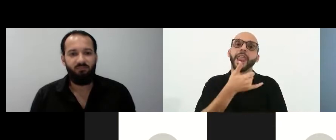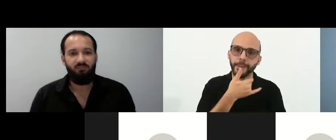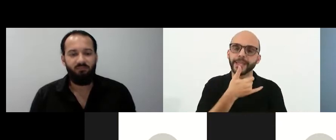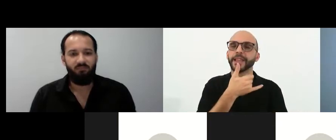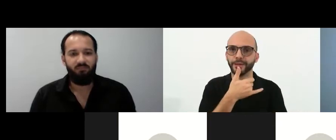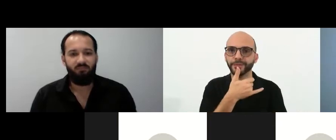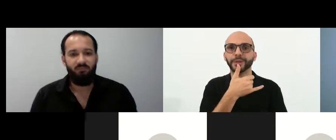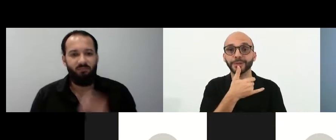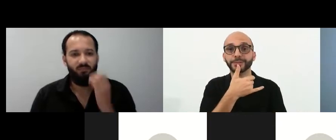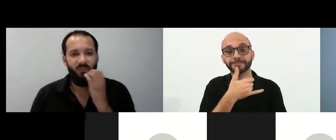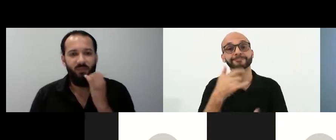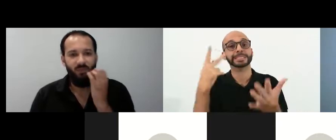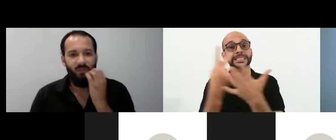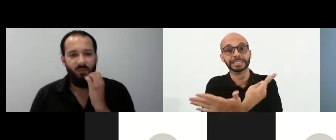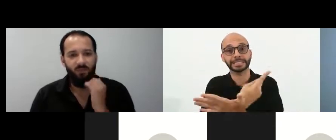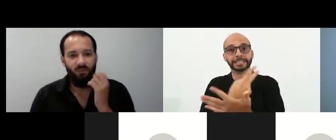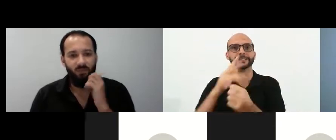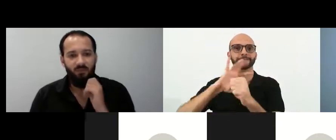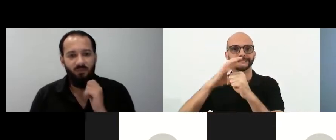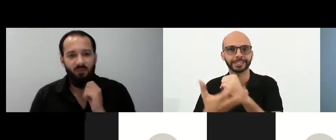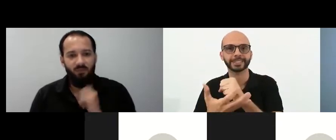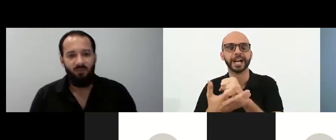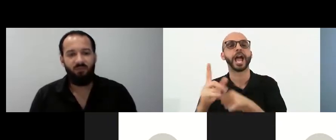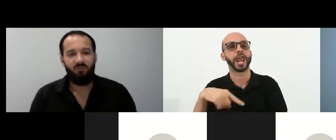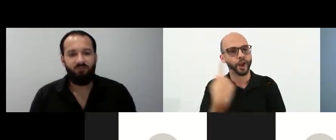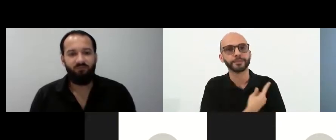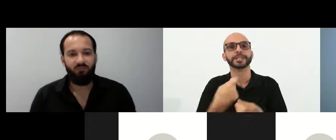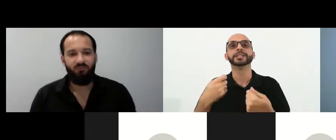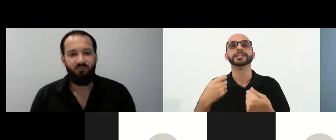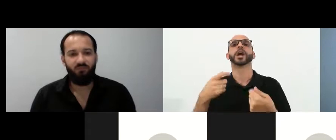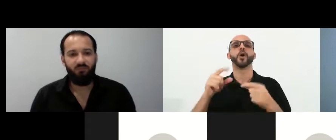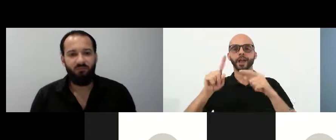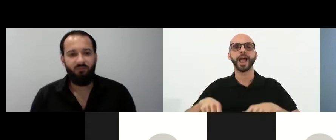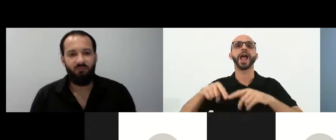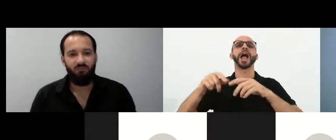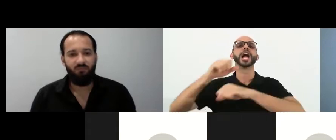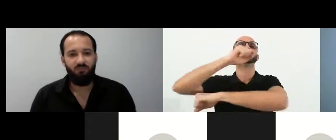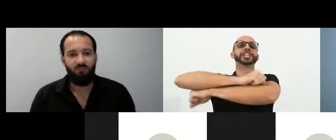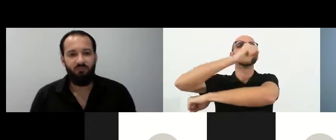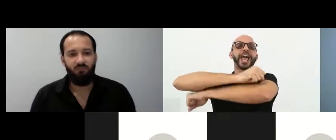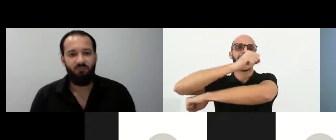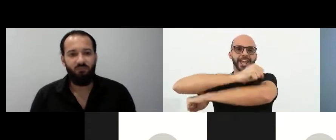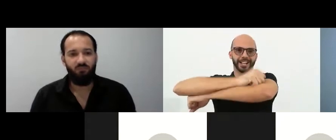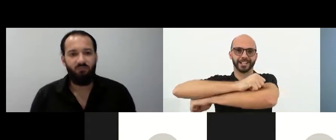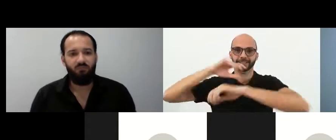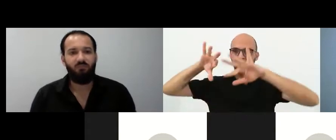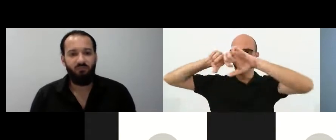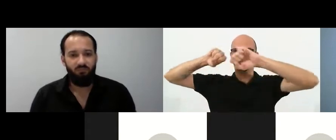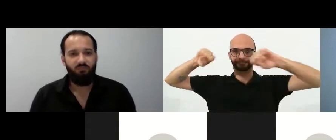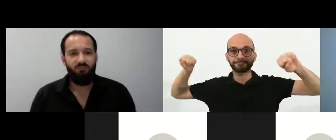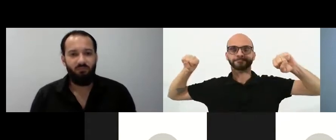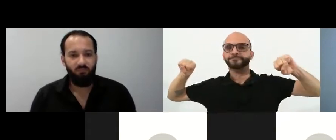meu esforço, eu tenho que me adaptar, né? E, infelizmente, o que acontece é que hoje, infelizmente, nós estamos passando por essa